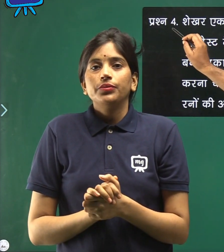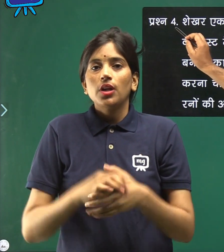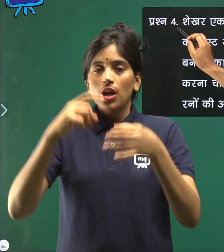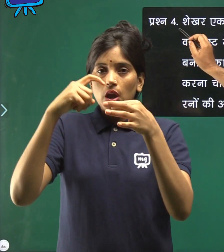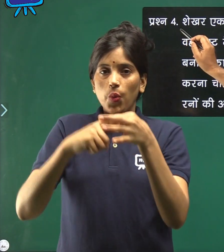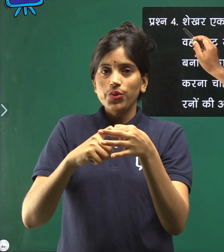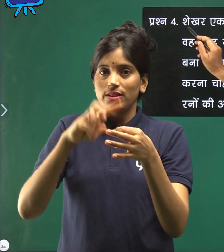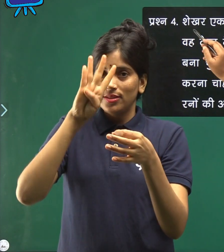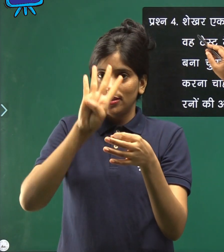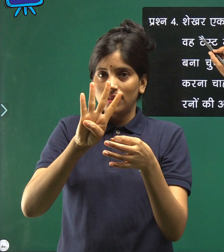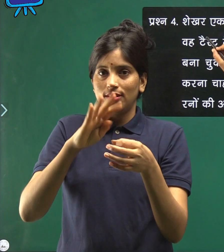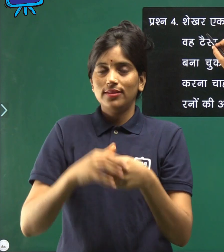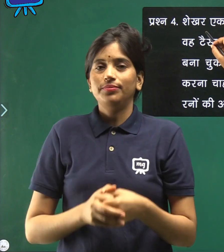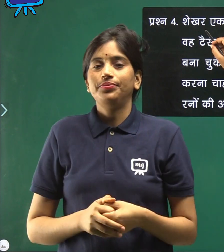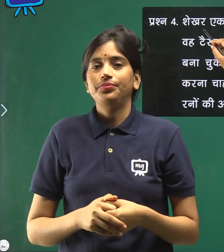प्रश्न 4।